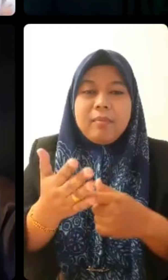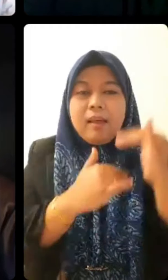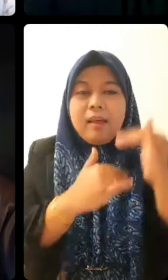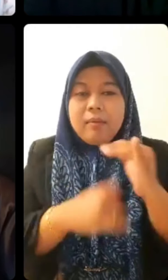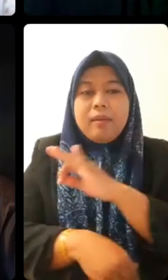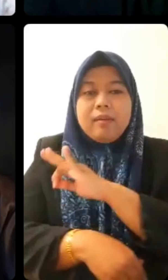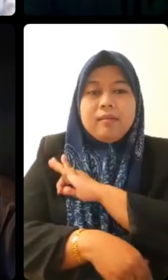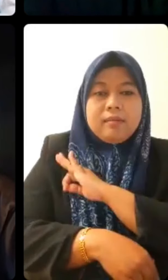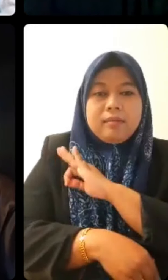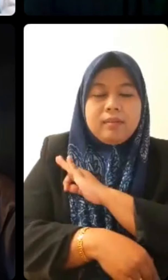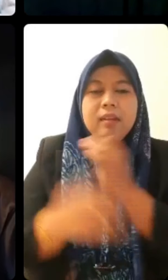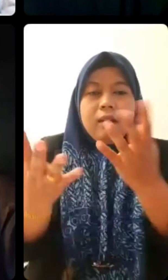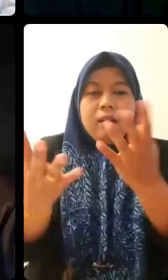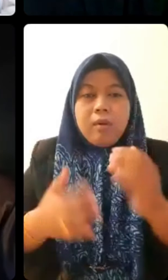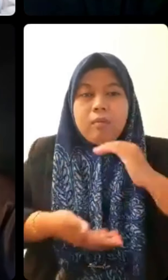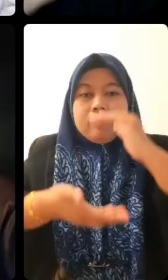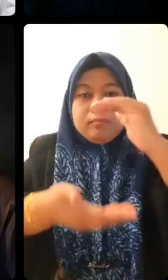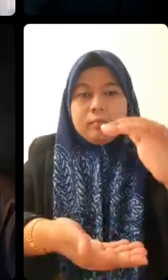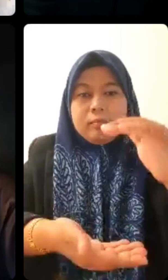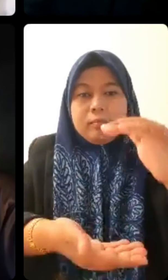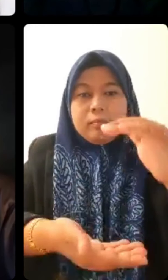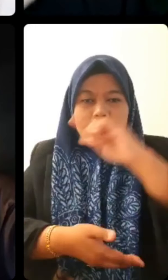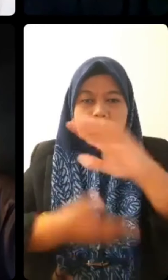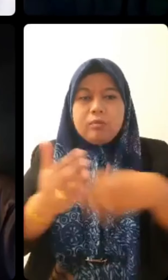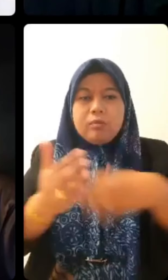kepada penonton kita? Silakan Cik Anis.